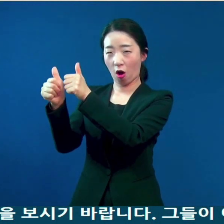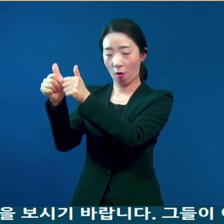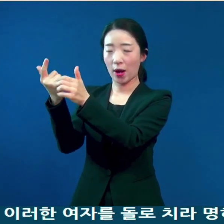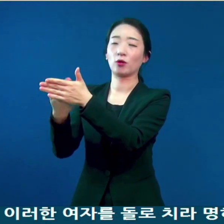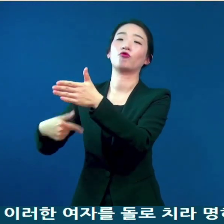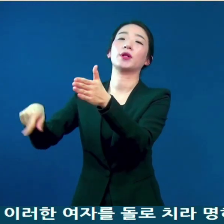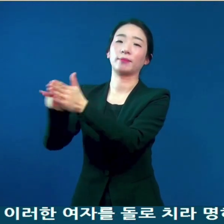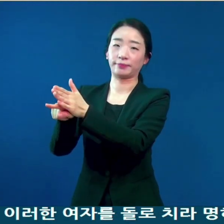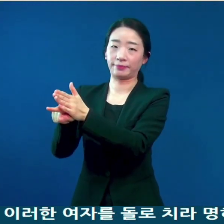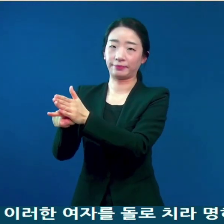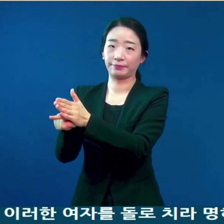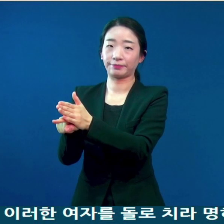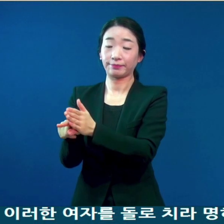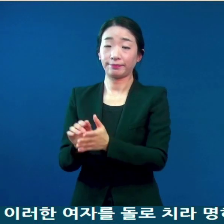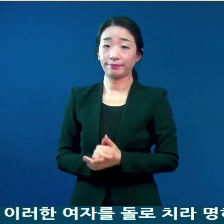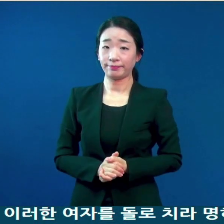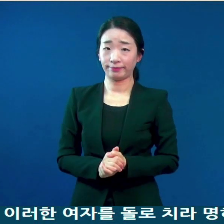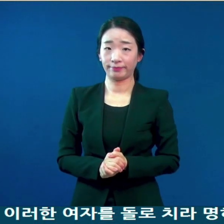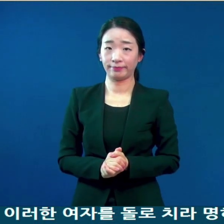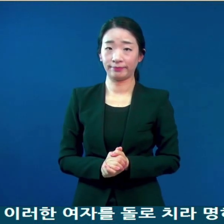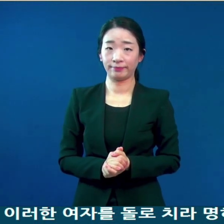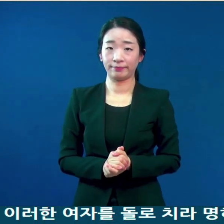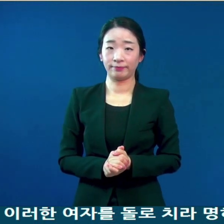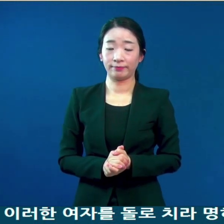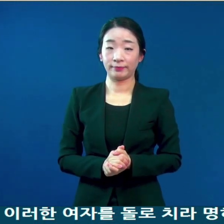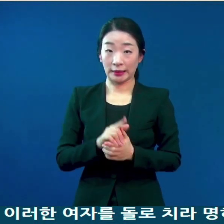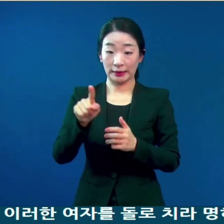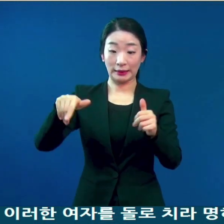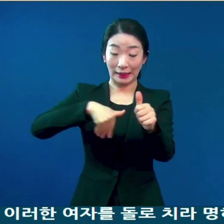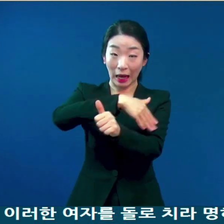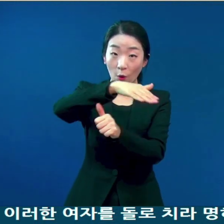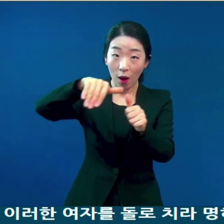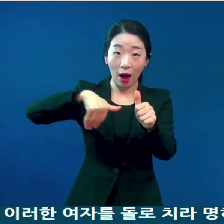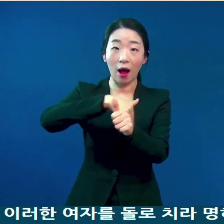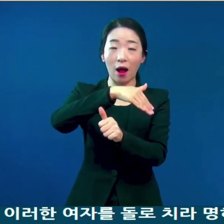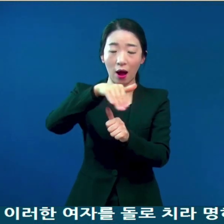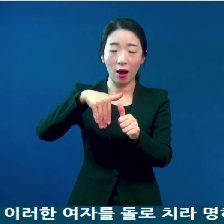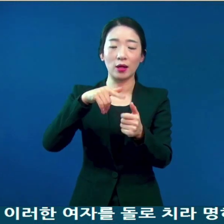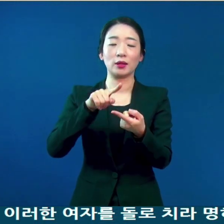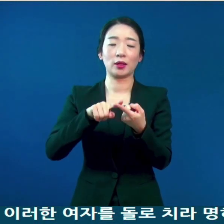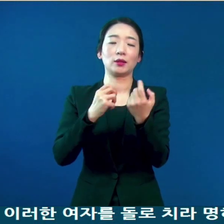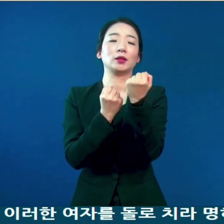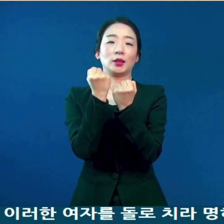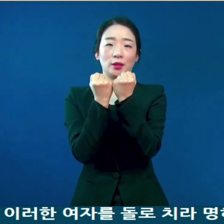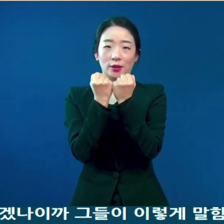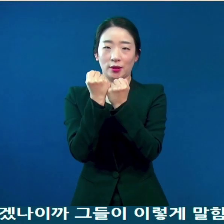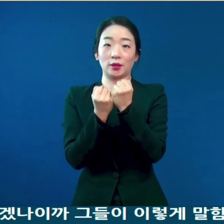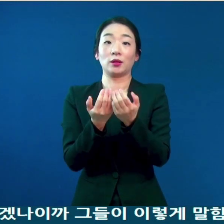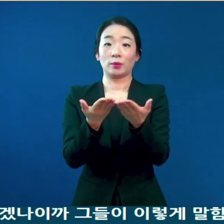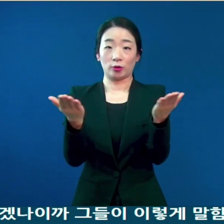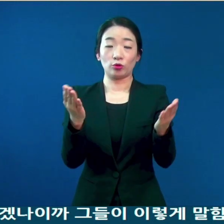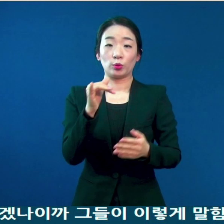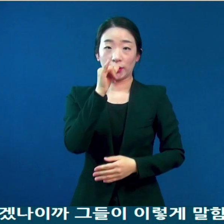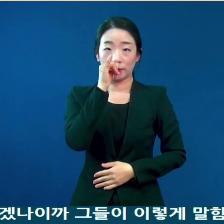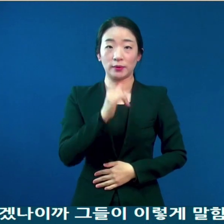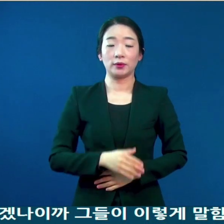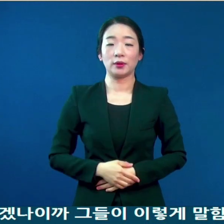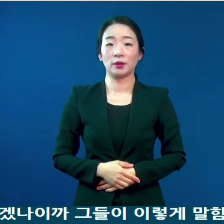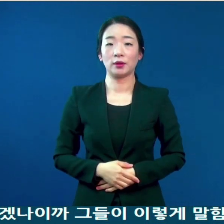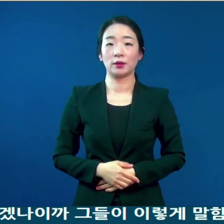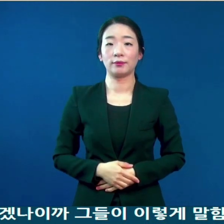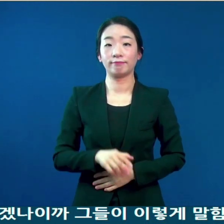시험함이러라. 이렇게 이 상황을 설명하고 있습니다. 여기에